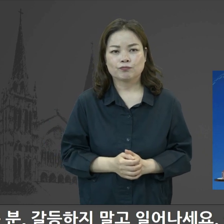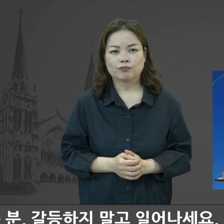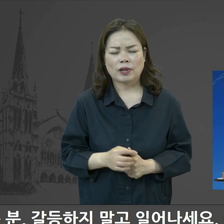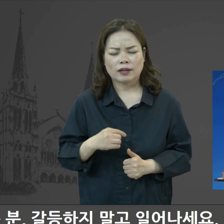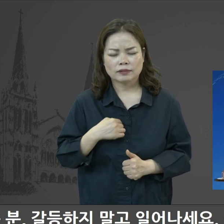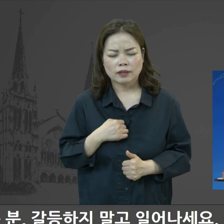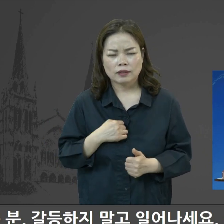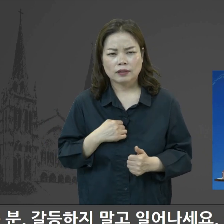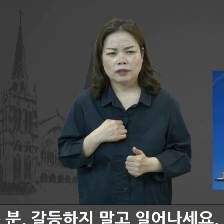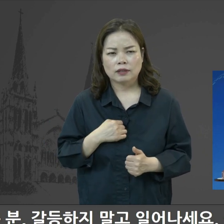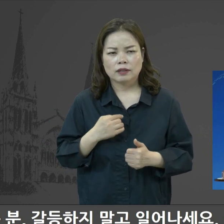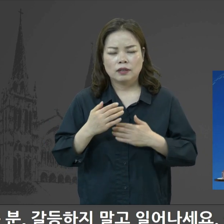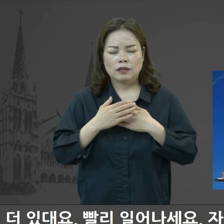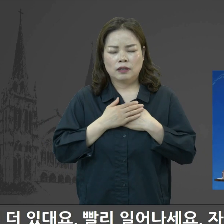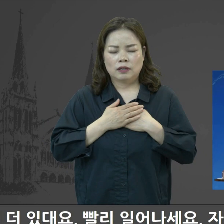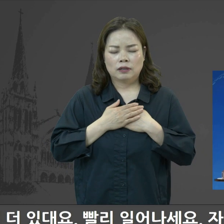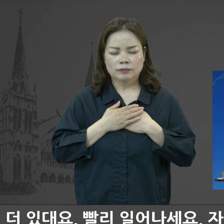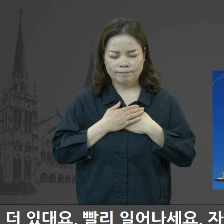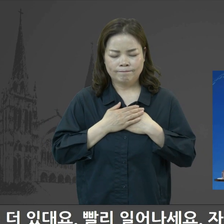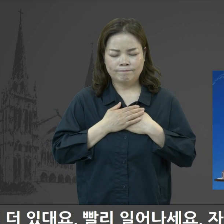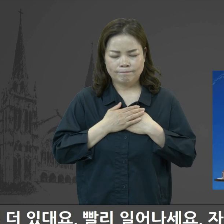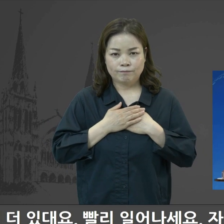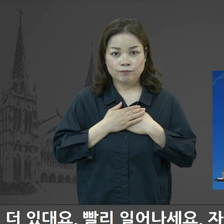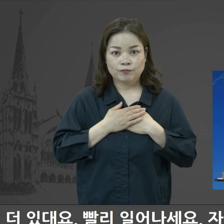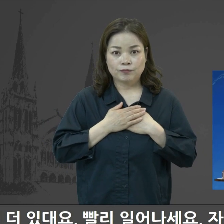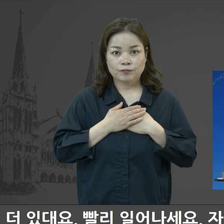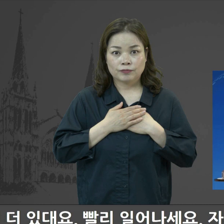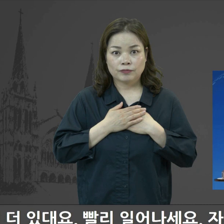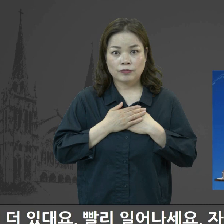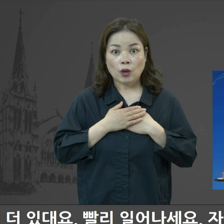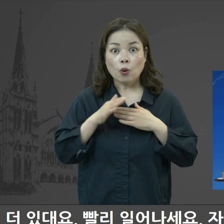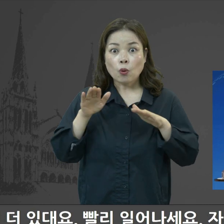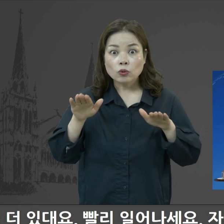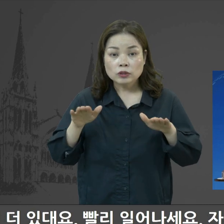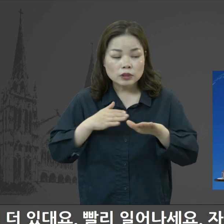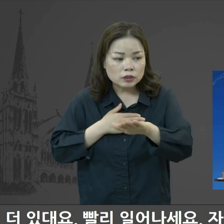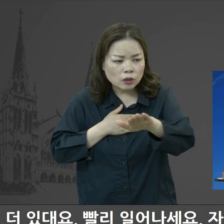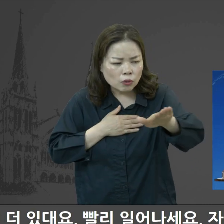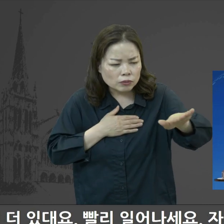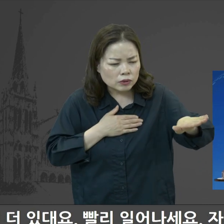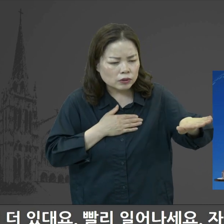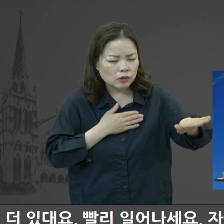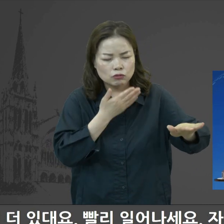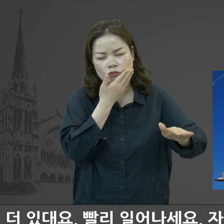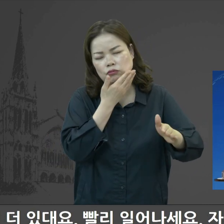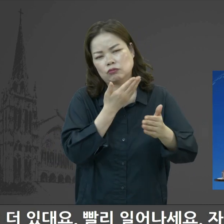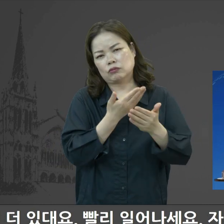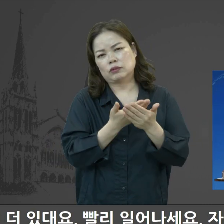자기 가슴에다가 손을 딱 얹어 보십시오. 정말 오늘이 여러분들에게 너무나